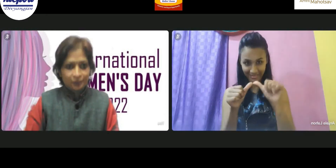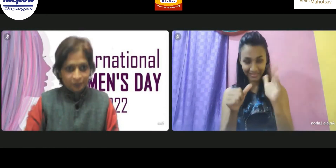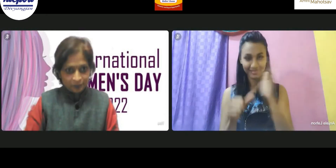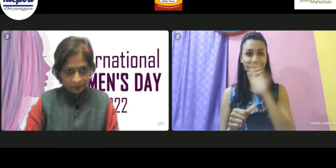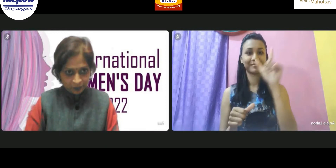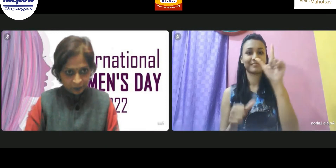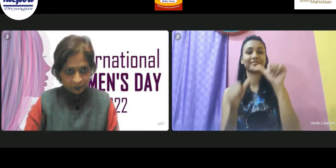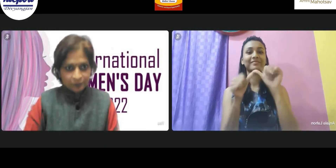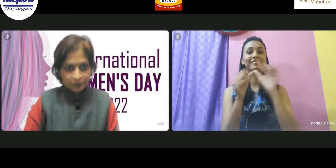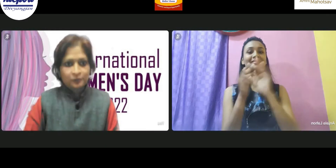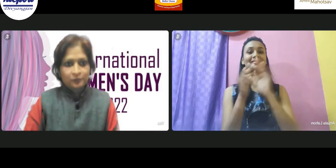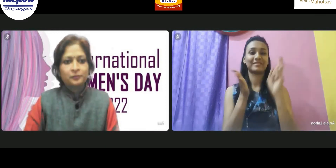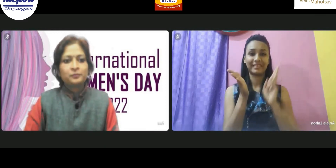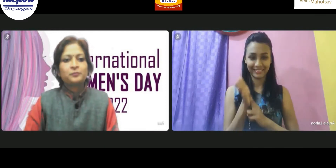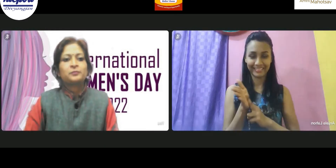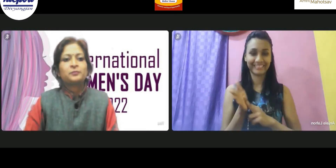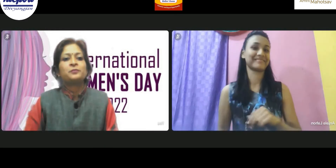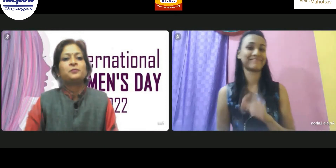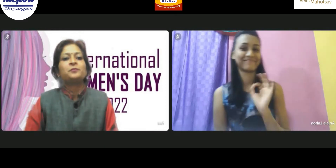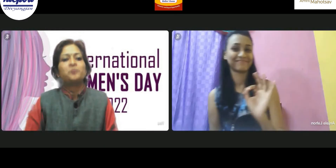एंजेला लाहों।